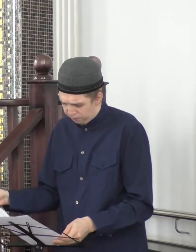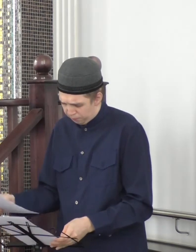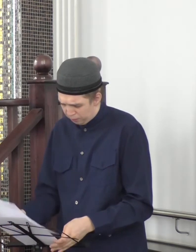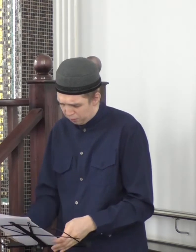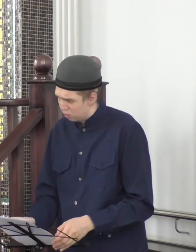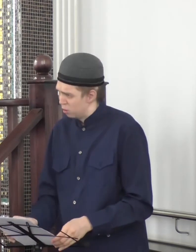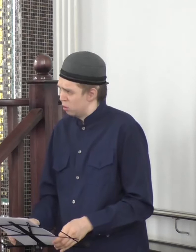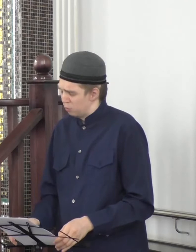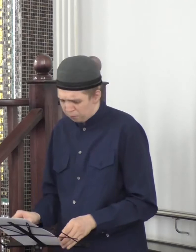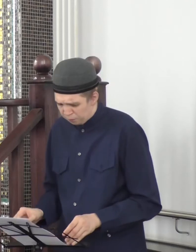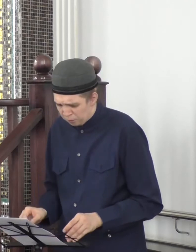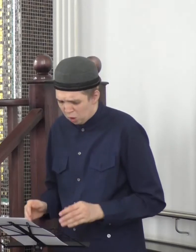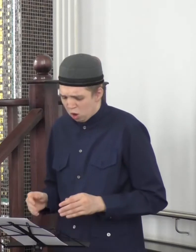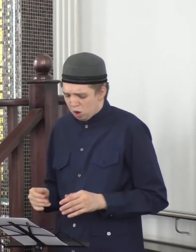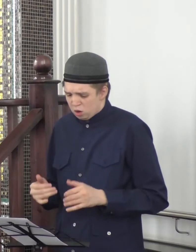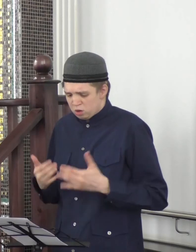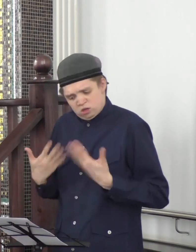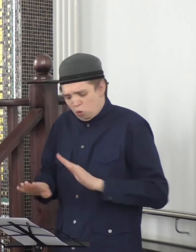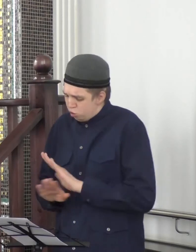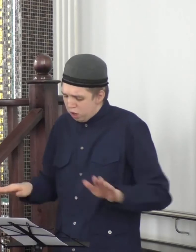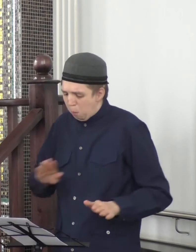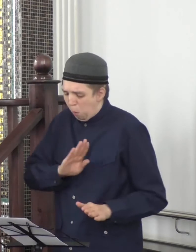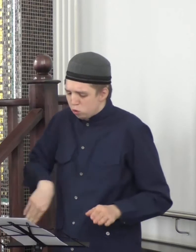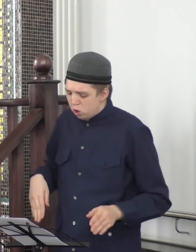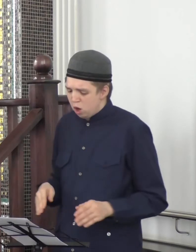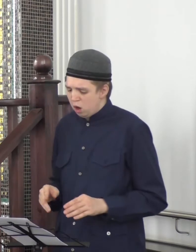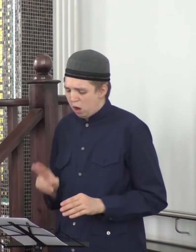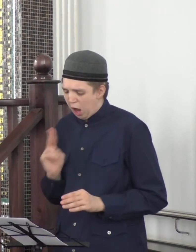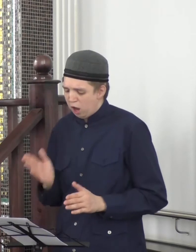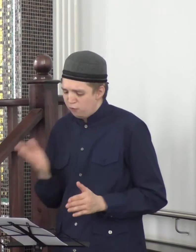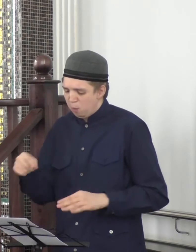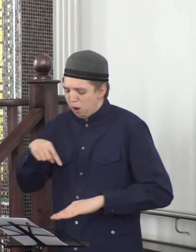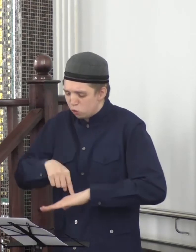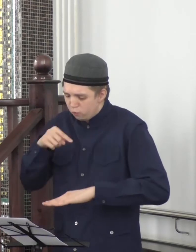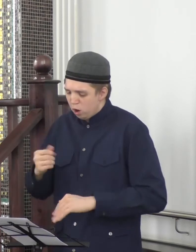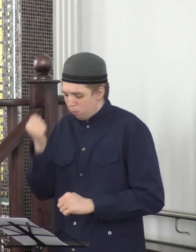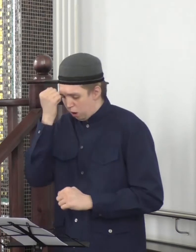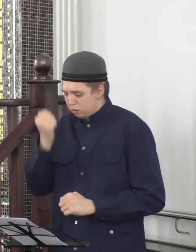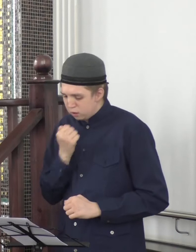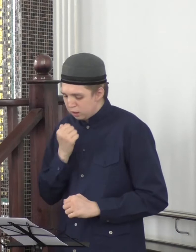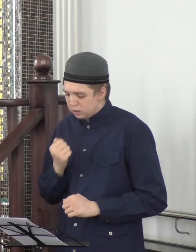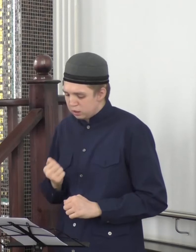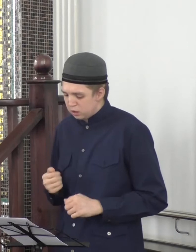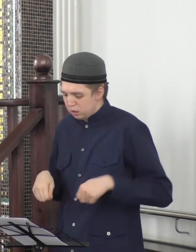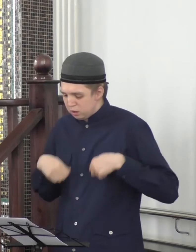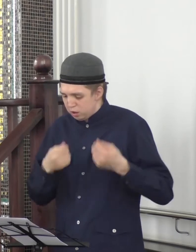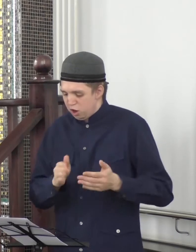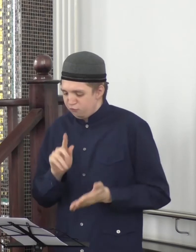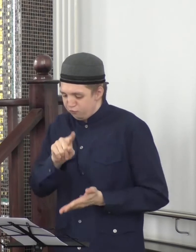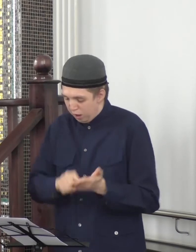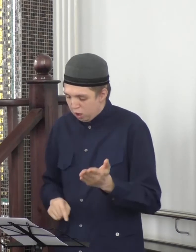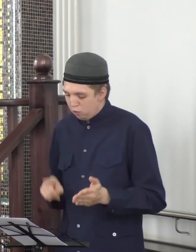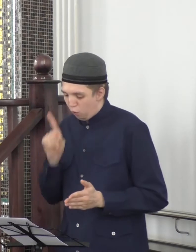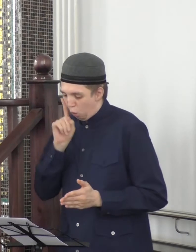кебек, безнең телефоннарыбыз да төрле аерылып тора. Кемнеңдер бу заряды 2 сәгатькә җитә, кемнеңдер ярты көнгә